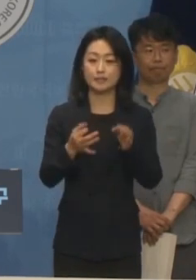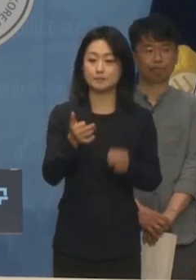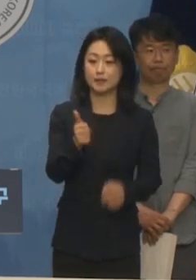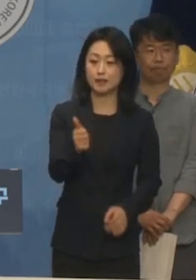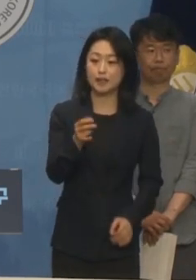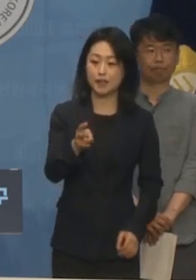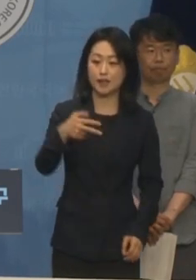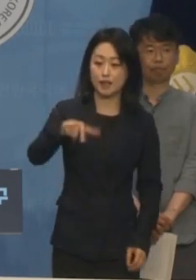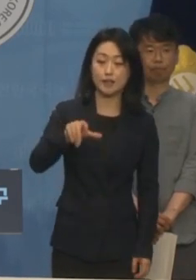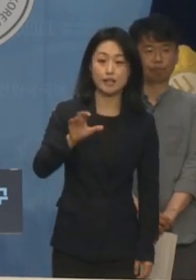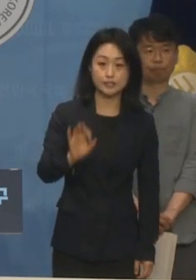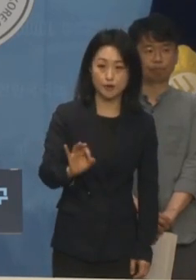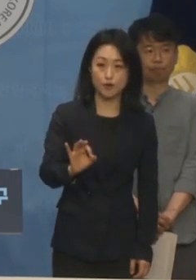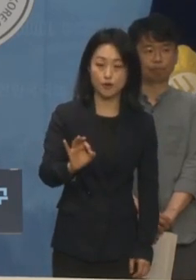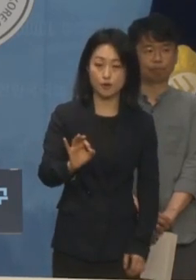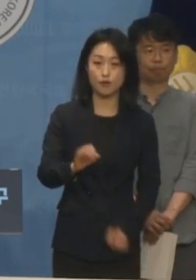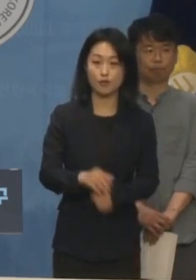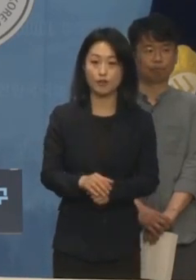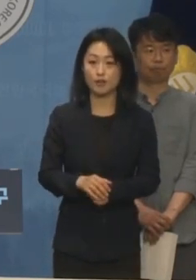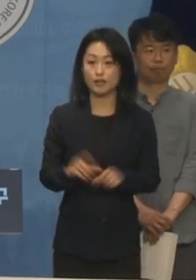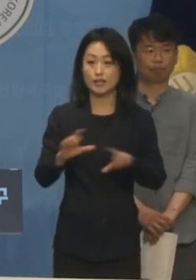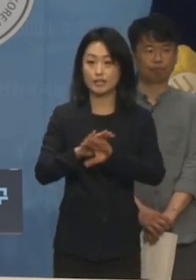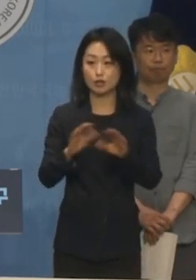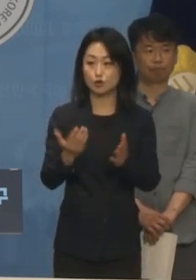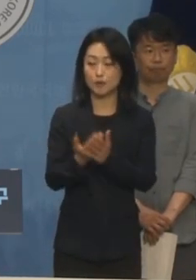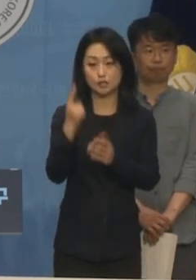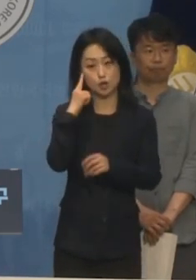김혜정 지속가능발전연구센터 공동대표.